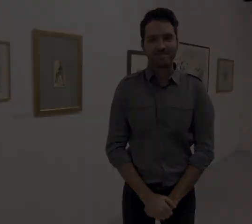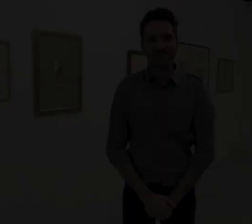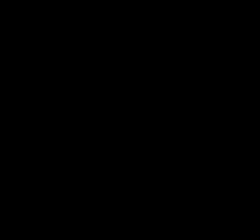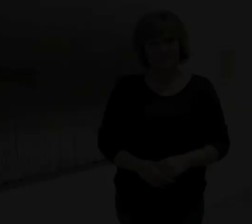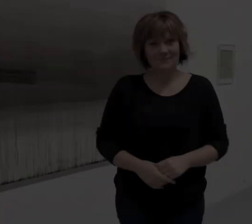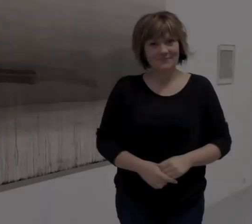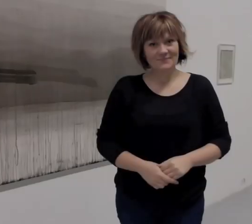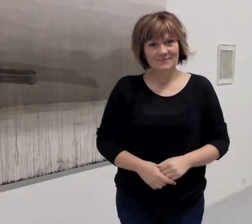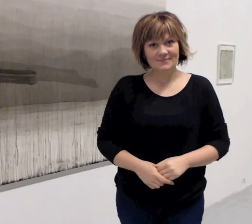abstraits.